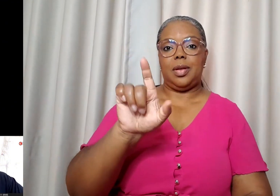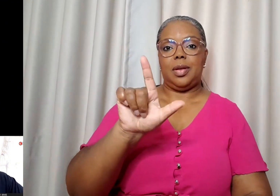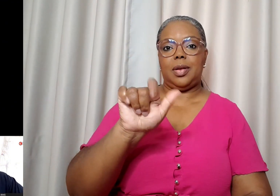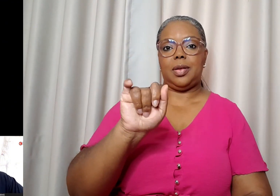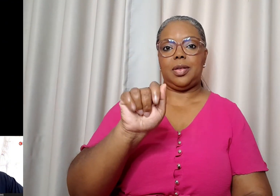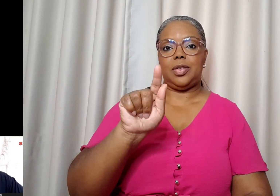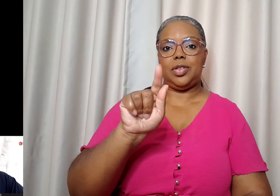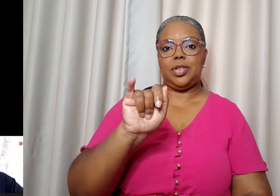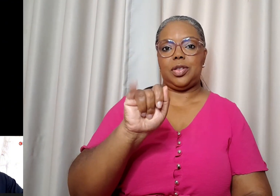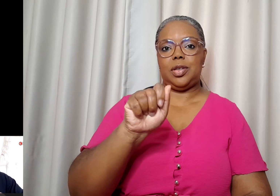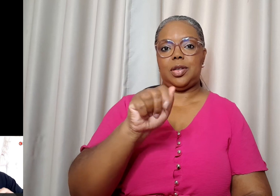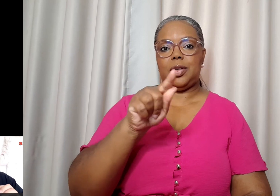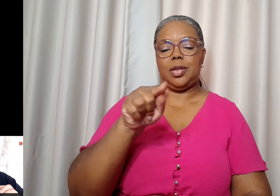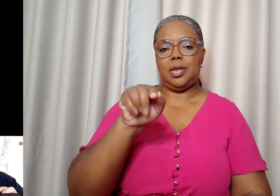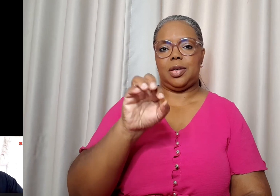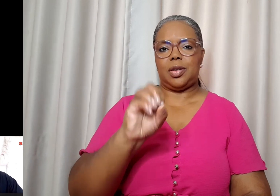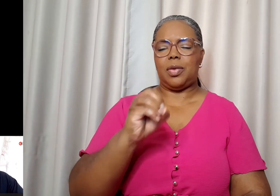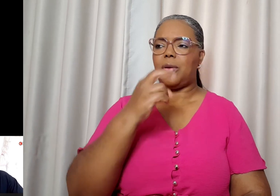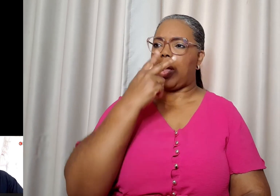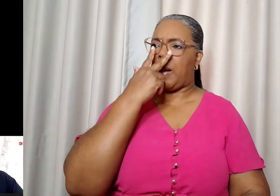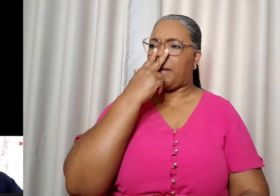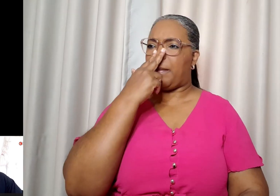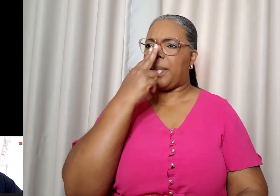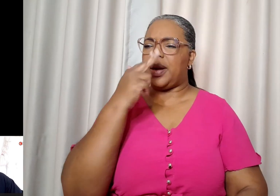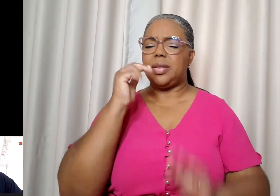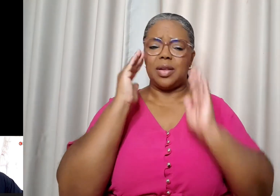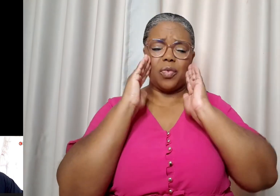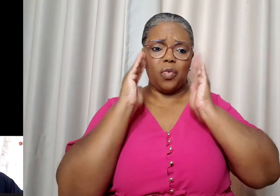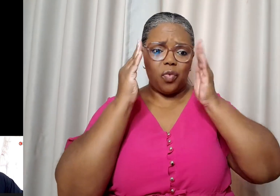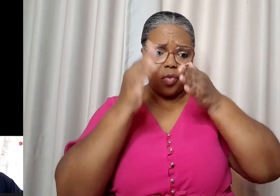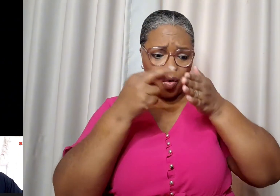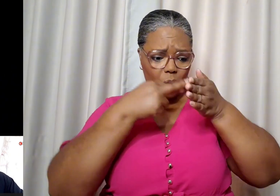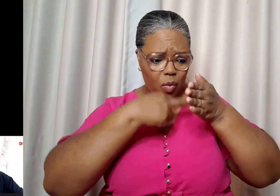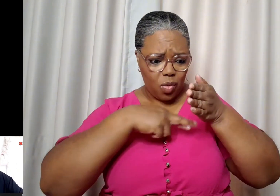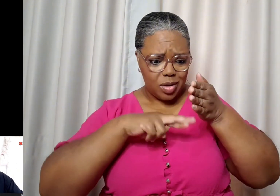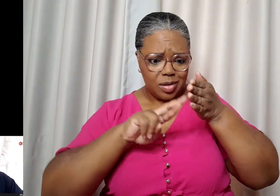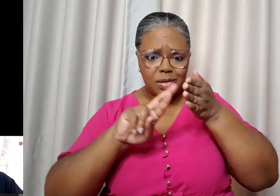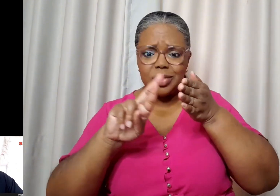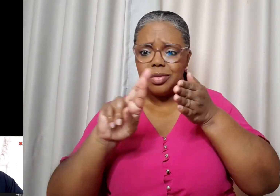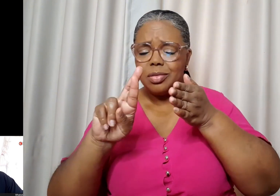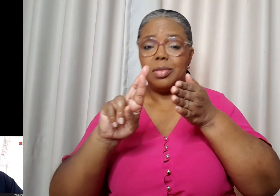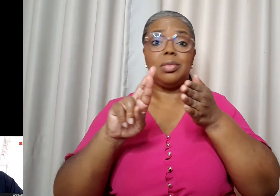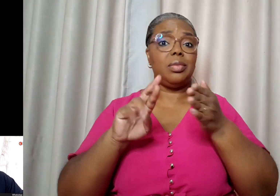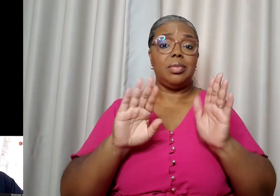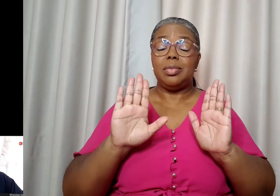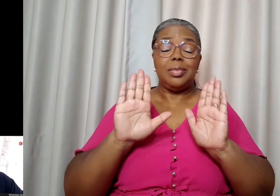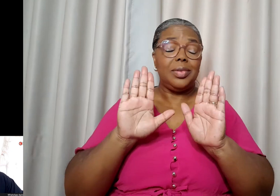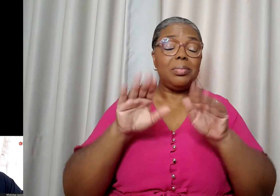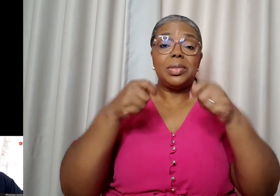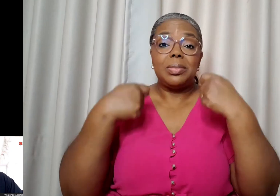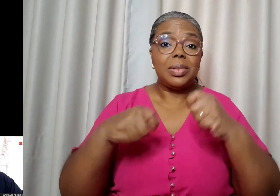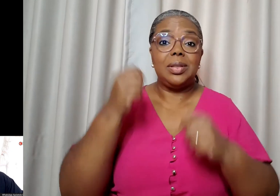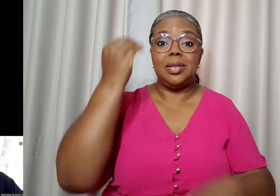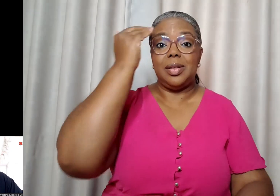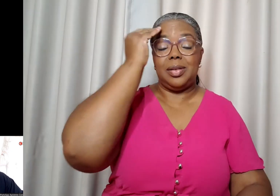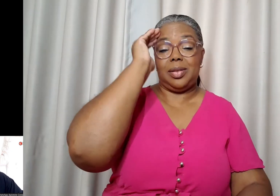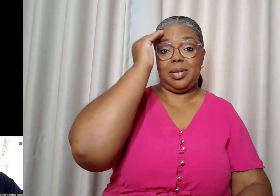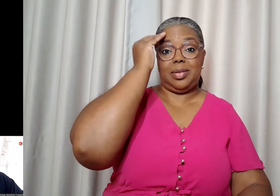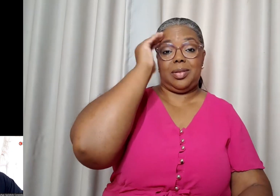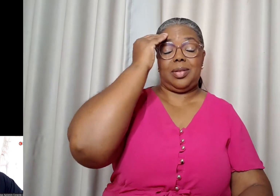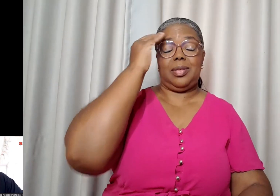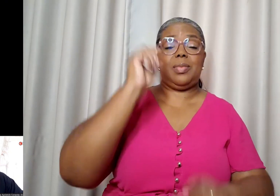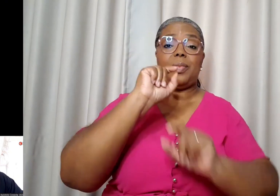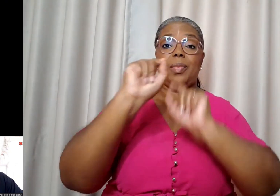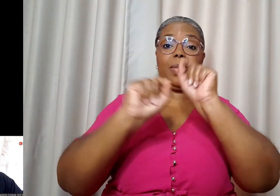religiosa. Mas eu quero que você entenda que Jesus, ele tinha